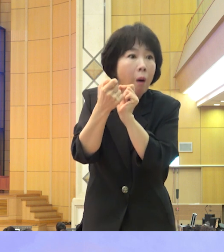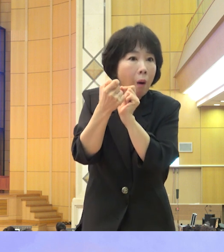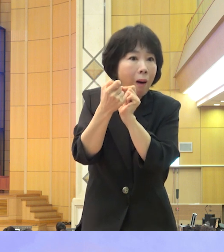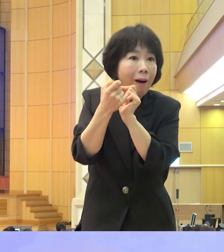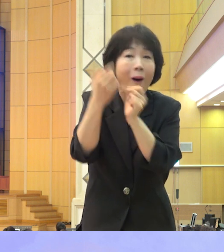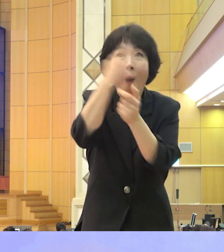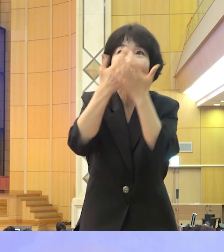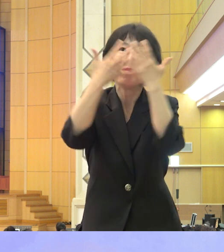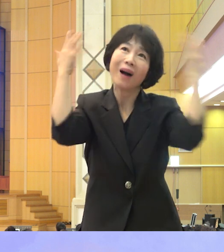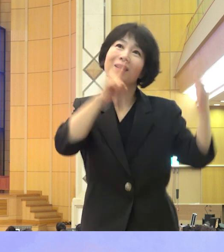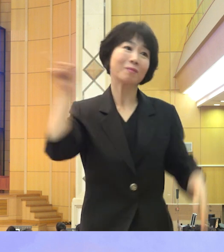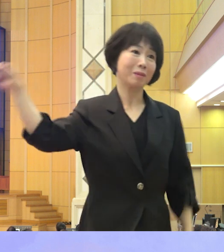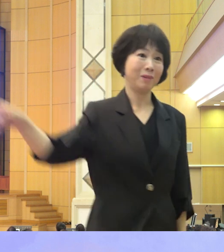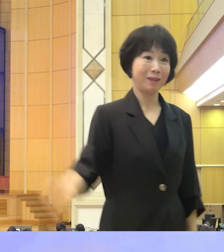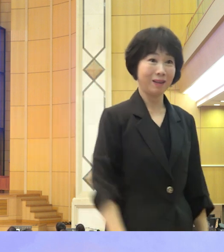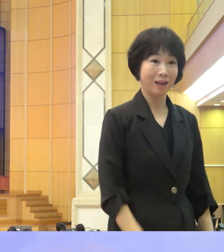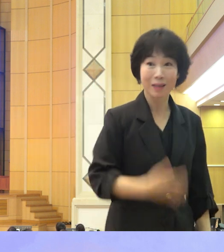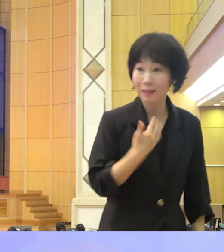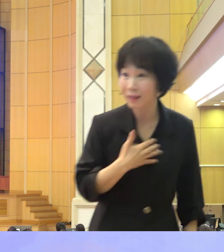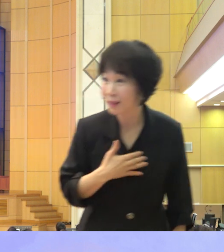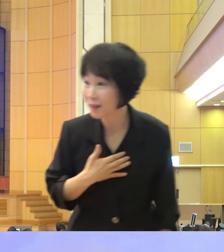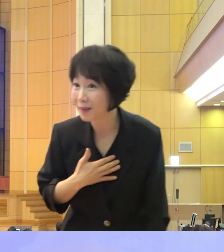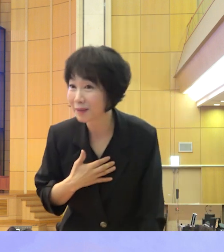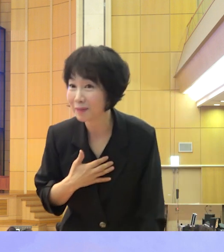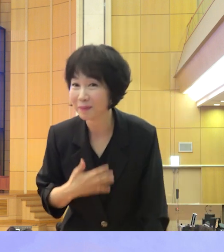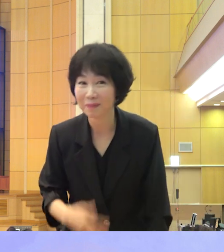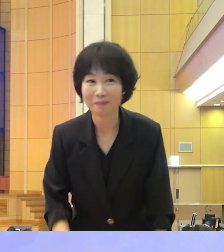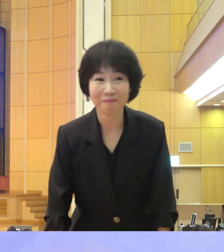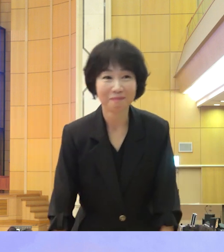다 그러잖아요. 너희도 늙어봐라.